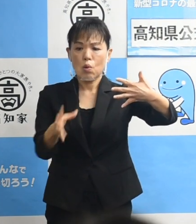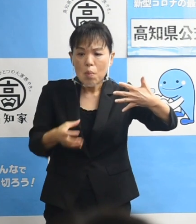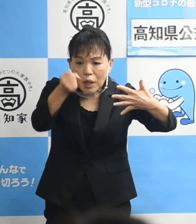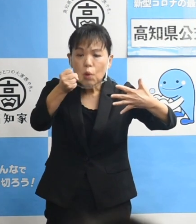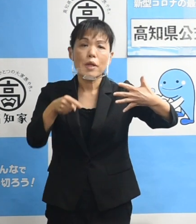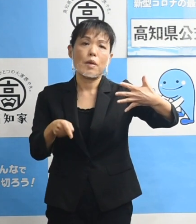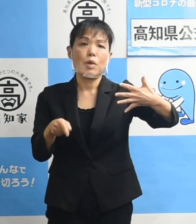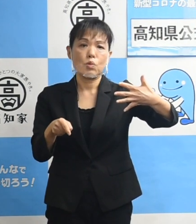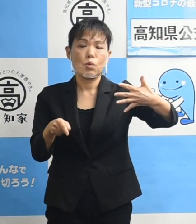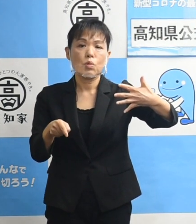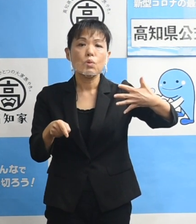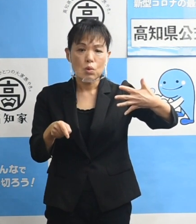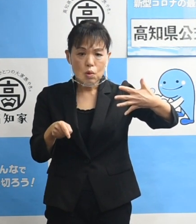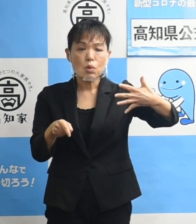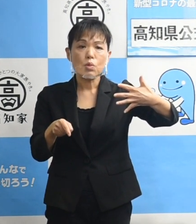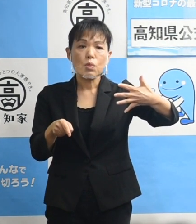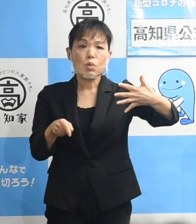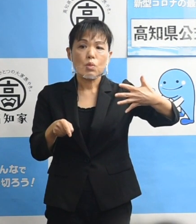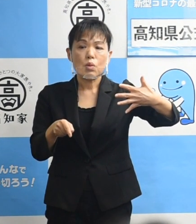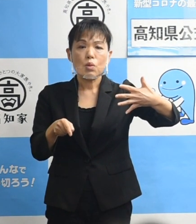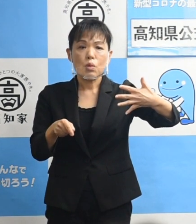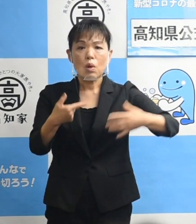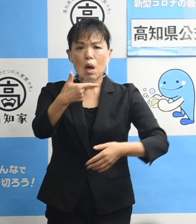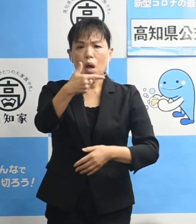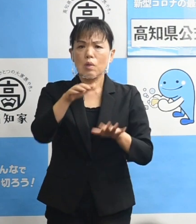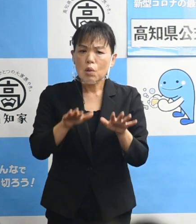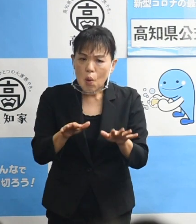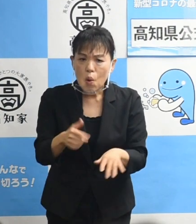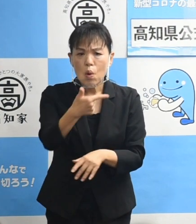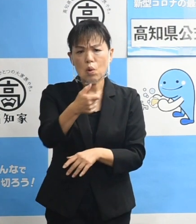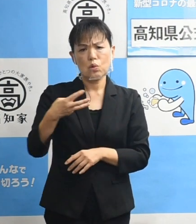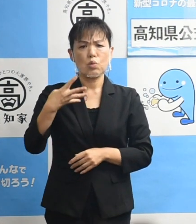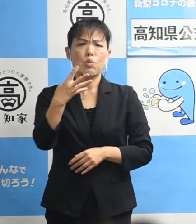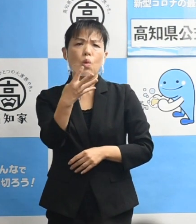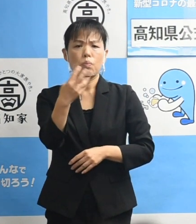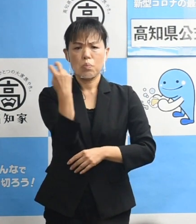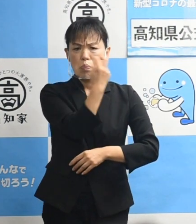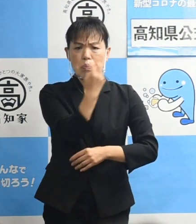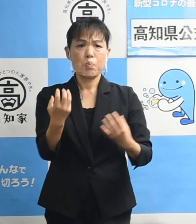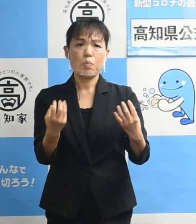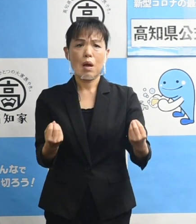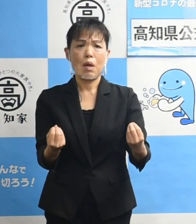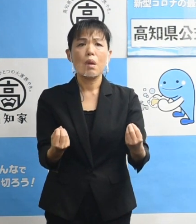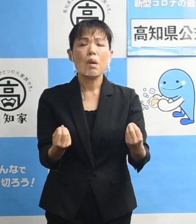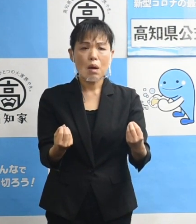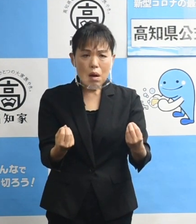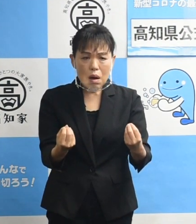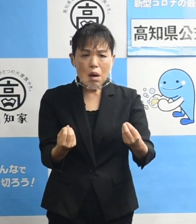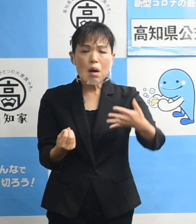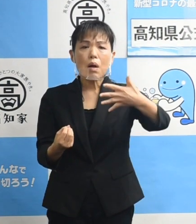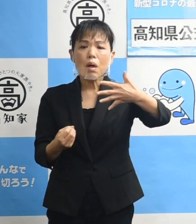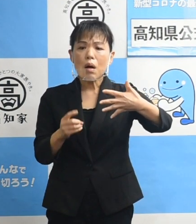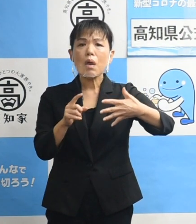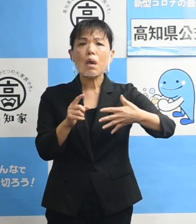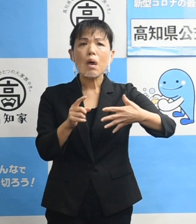めたものでございます。本日64名の新たな感染確認ということを受けまして、一番上の